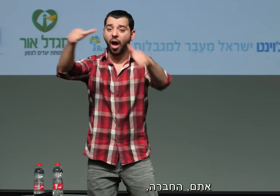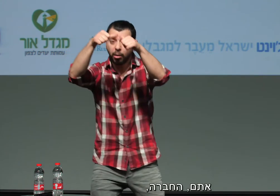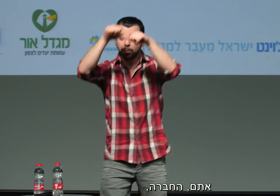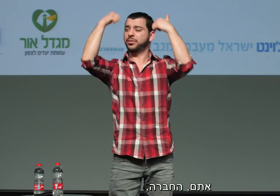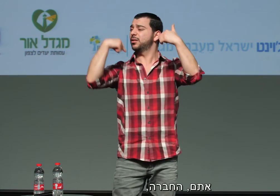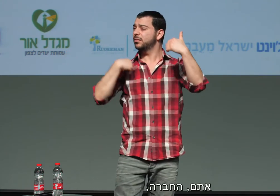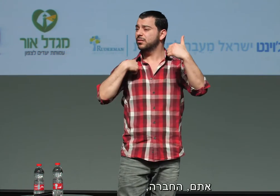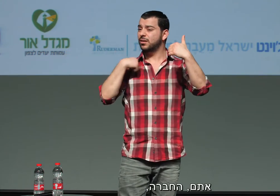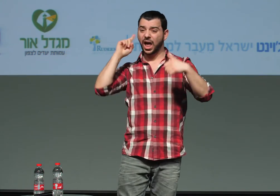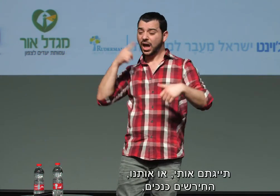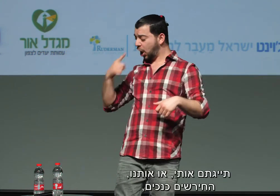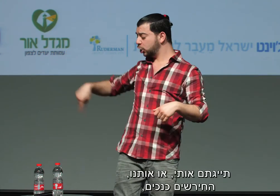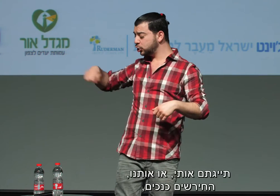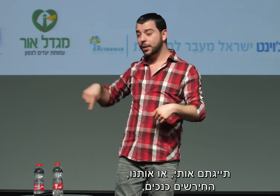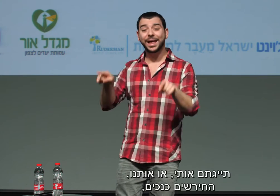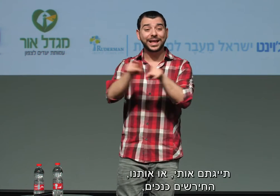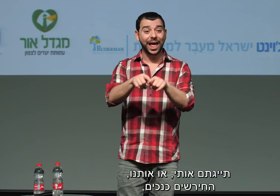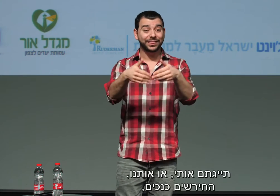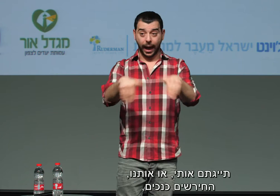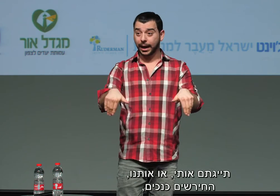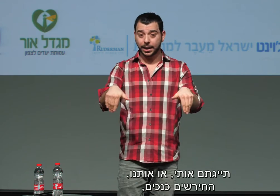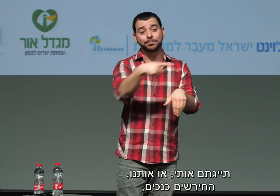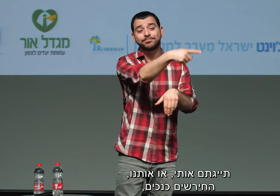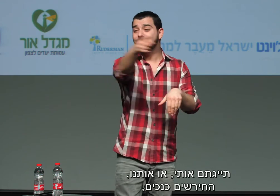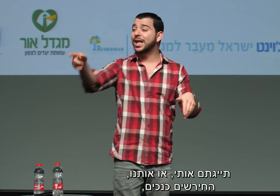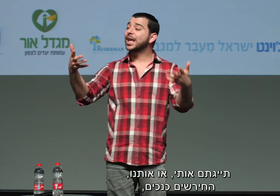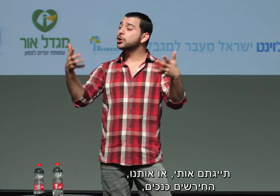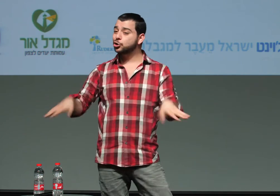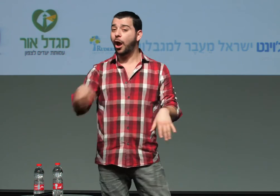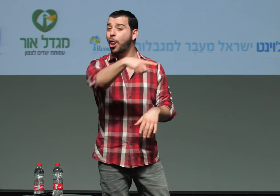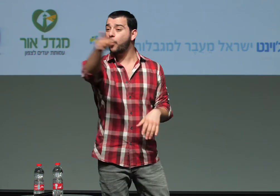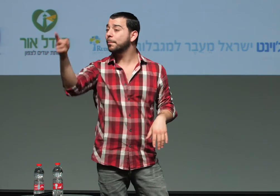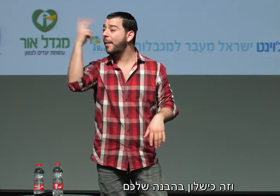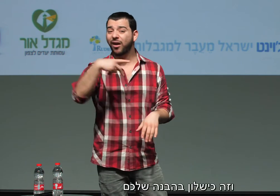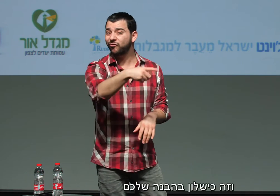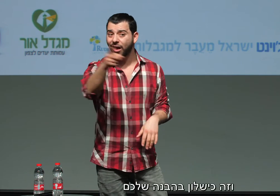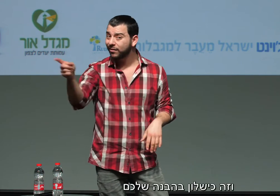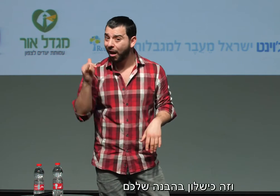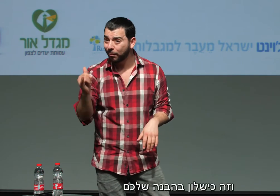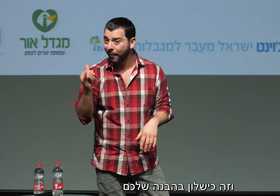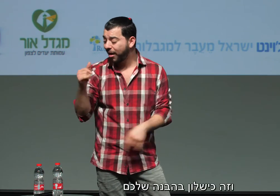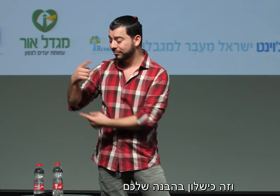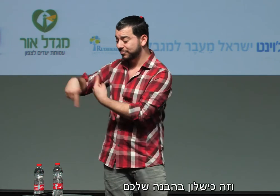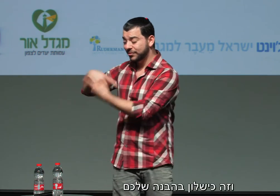אתם, החברה, תייגתם אותי או איתנו החרשים כנכים, וזה כישלון בהבנה שלכם,